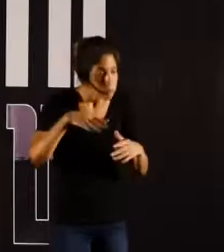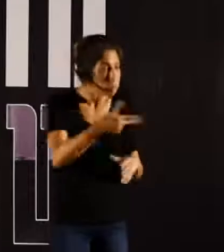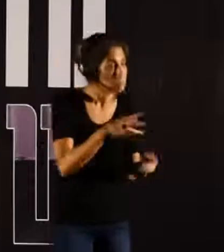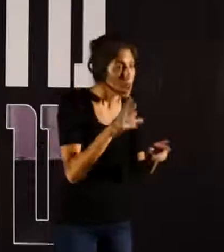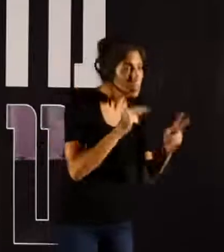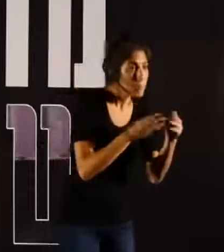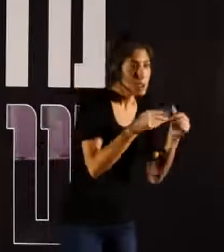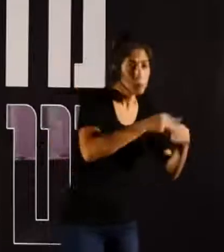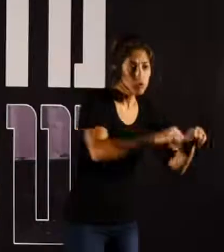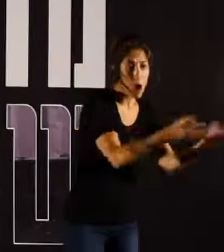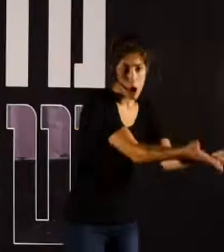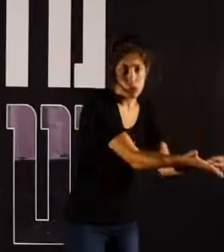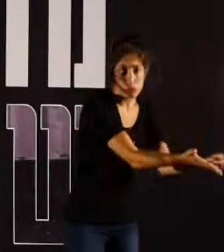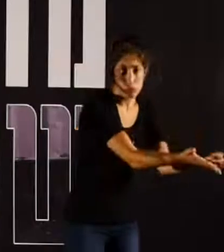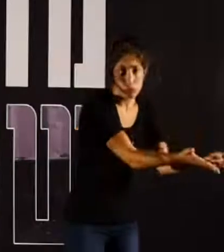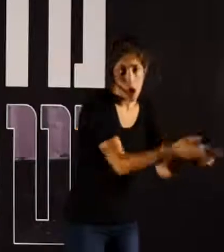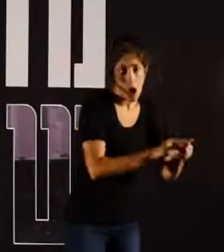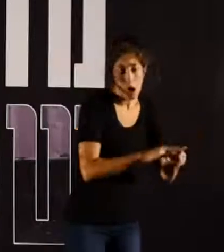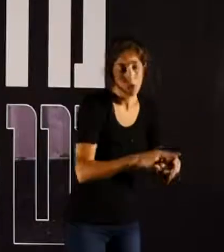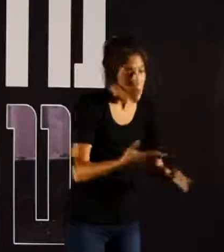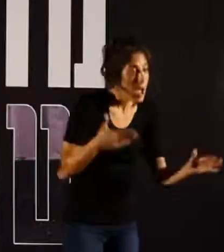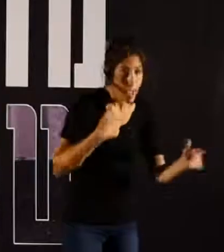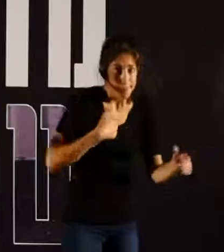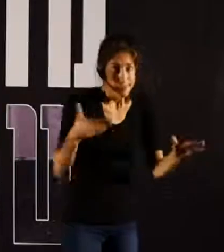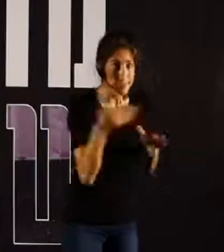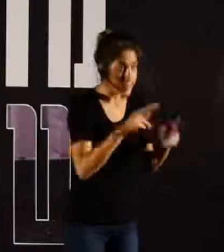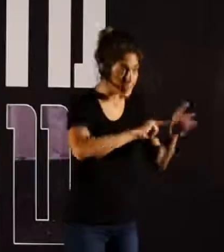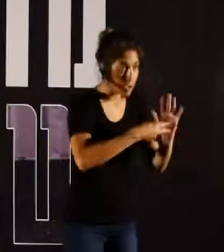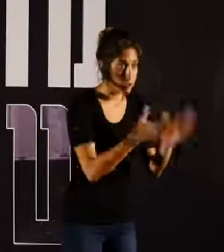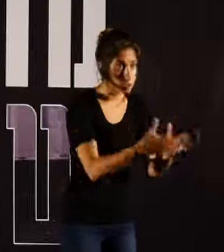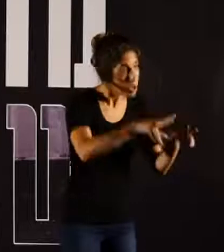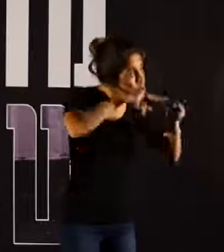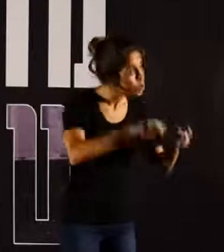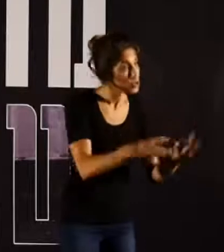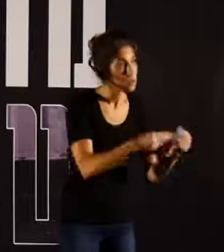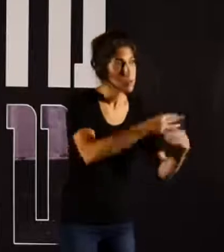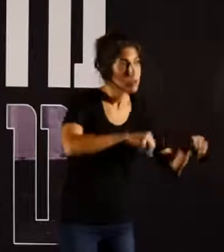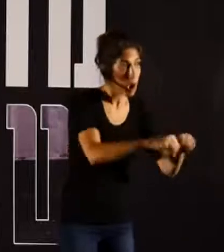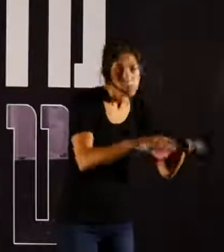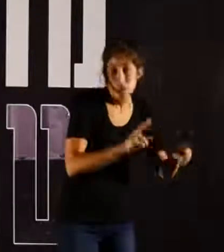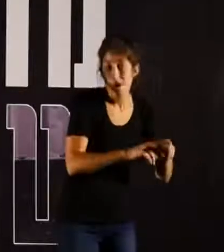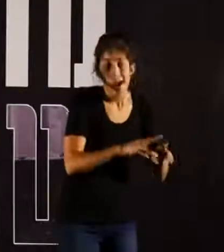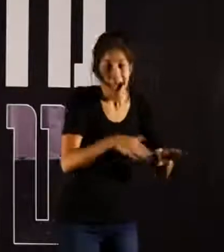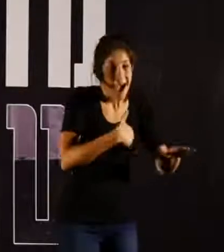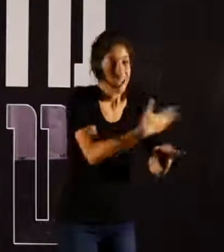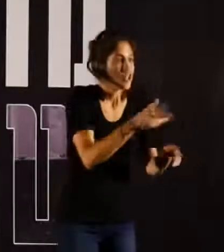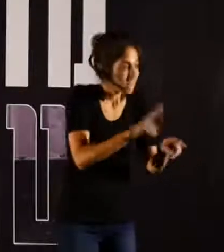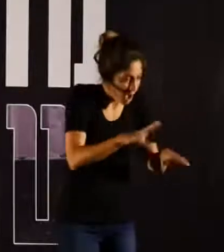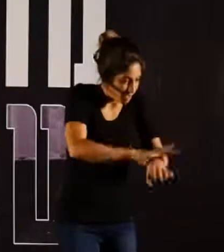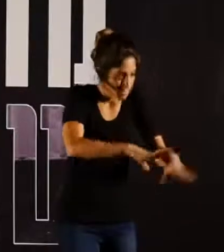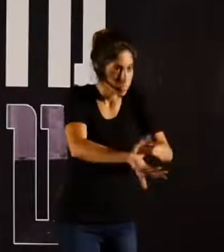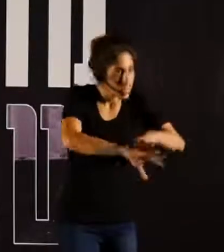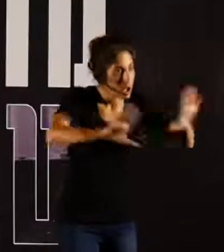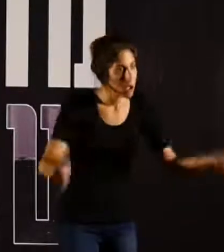המשפחה הזאת. ואני הולך לתוך החדר ויושב עם המשפחה, אחרי שהורדנו לו את הזיכון ואת